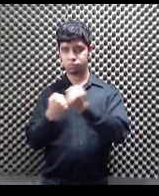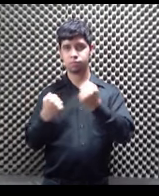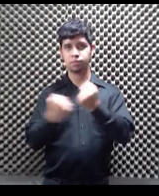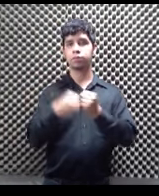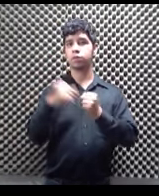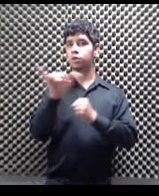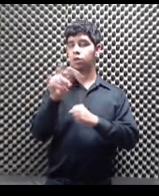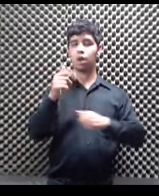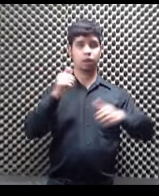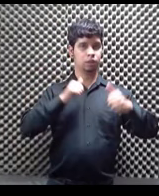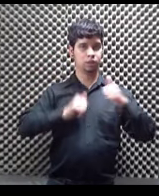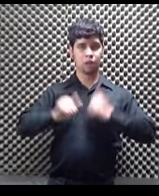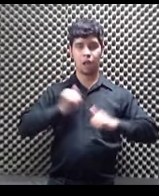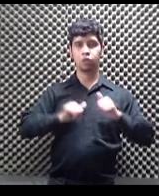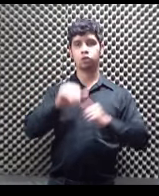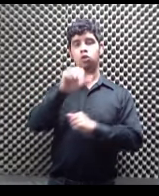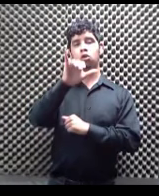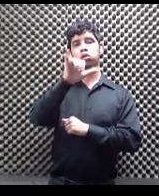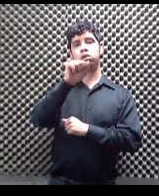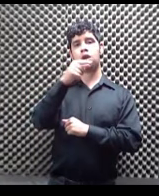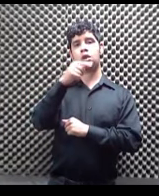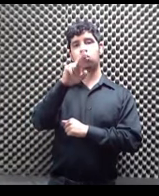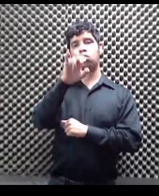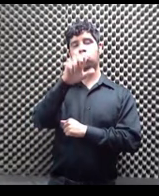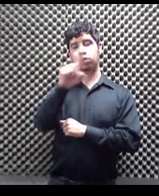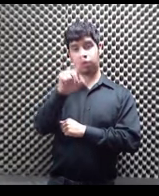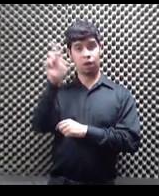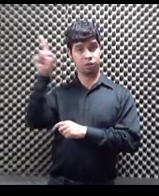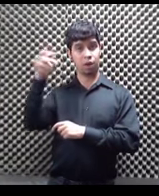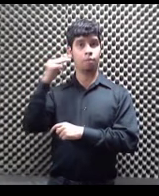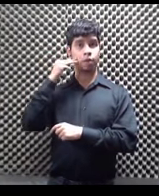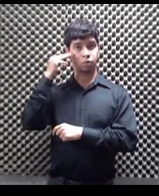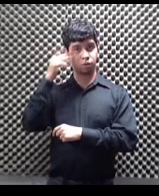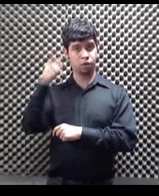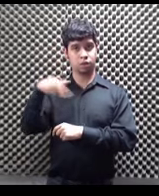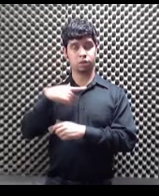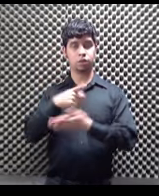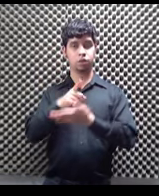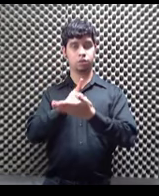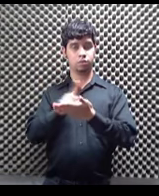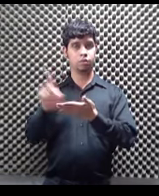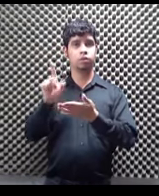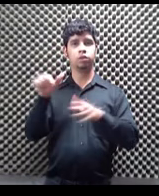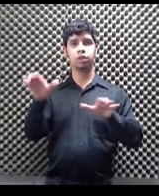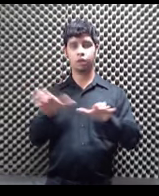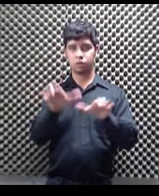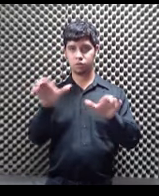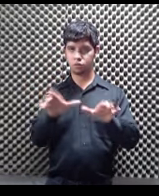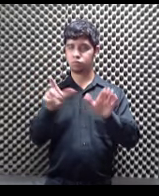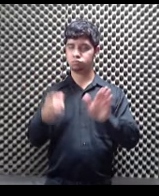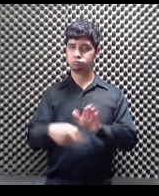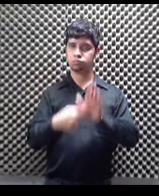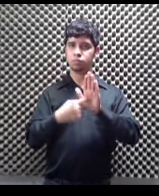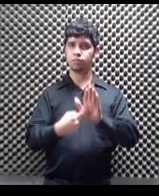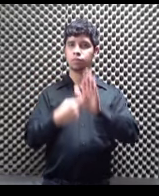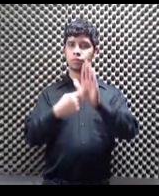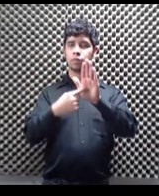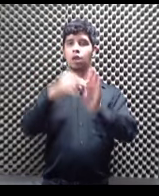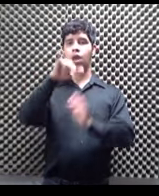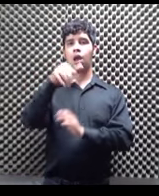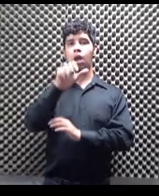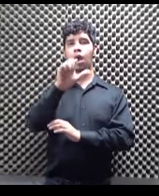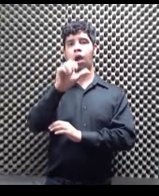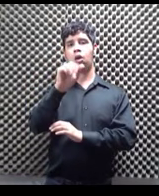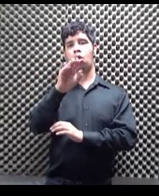Teatro Yagüez en Mayagüez, pues, este fin de semana pasado se hizo el homenaje a Jacobo y a